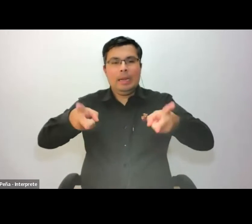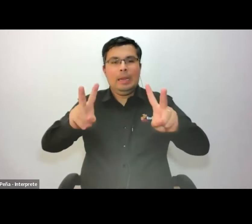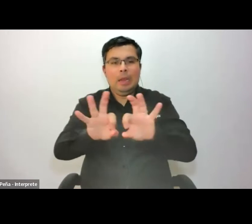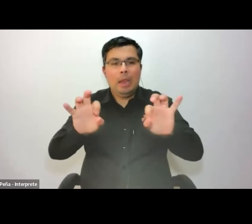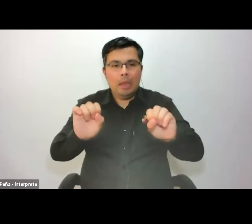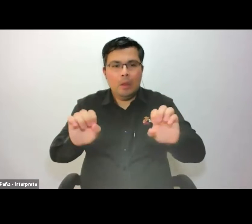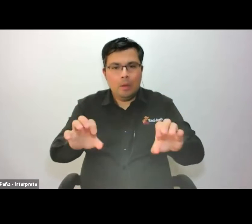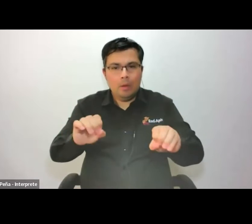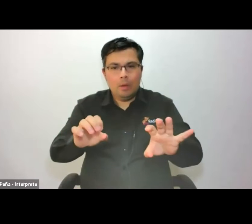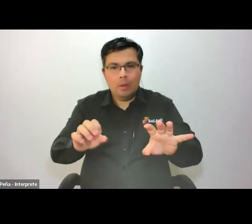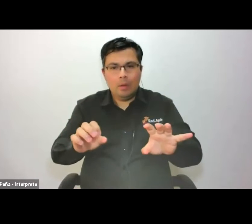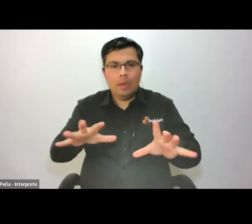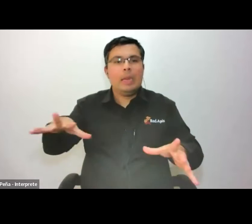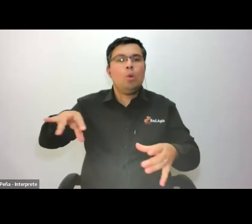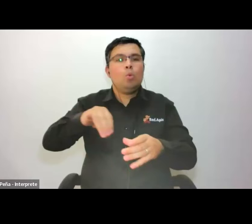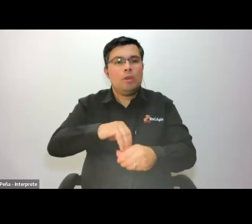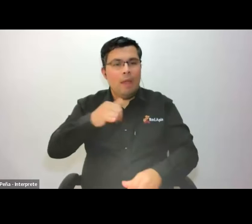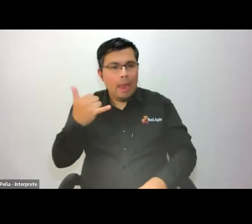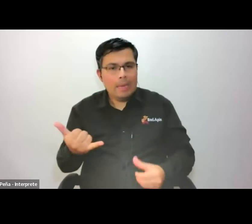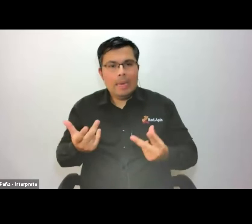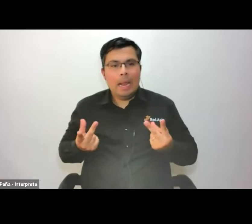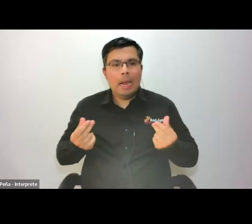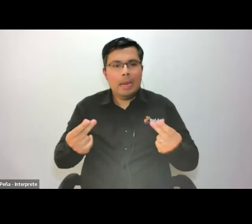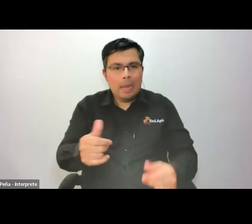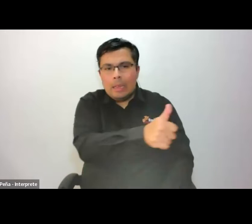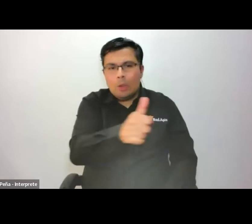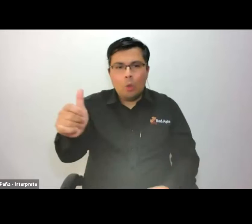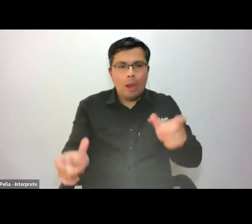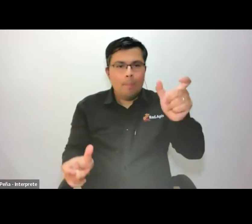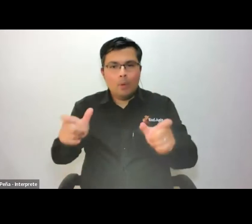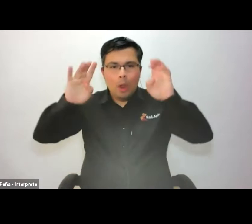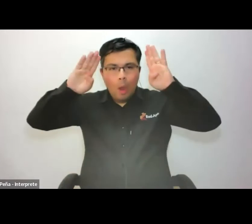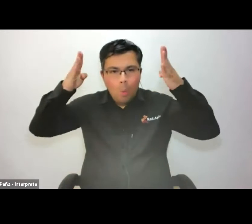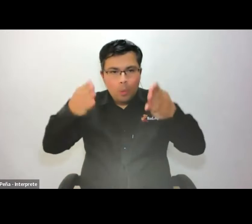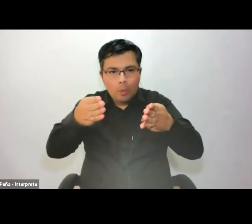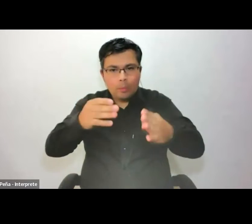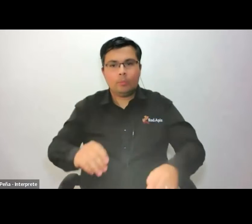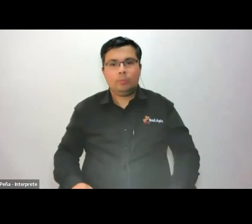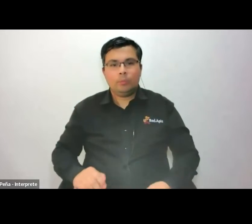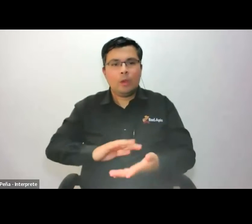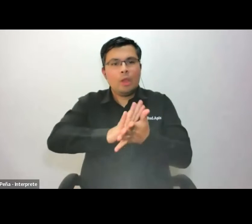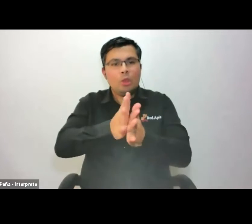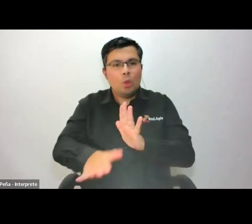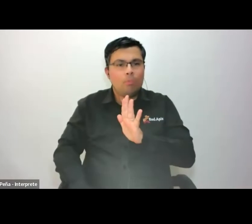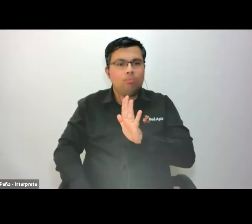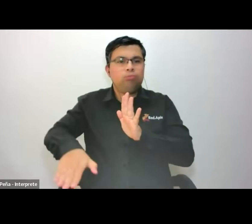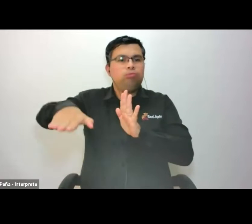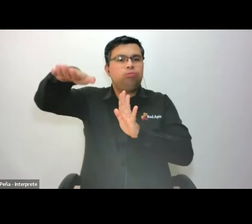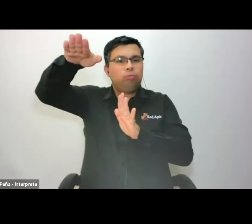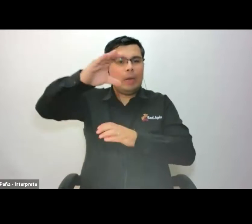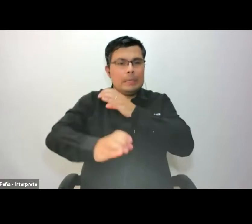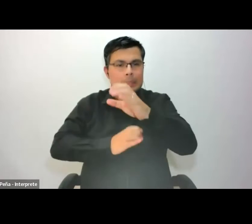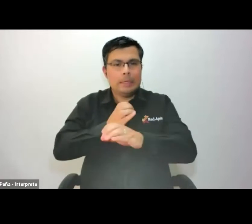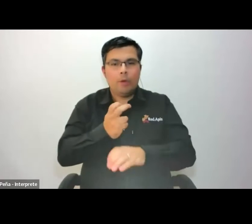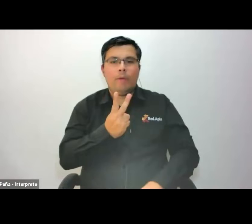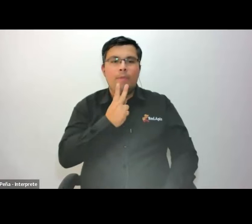de calidad de las personas autistas a lo largo de todo el ciclo vital. No solamente cumple